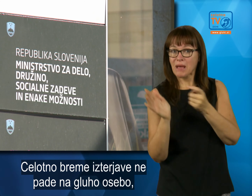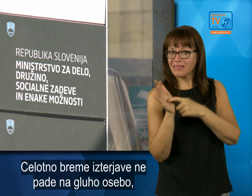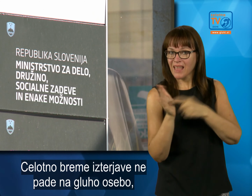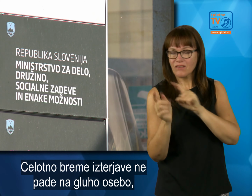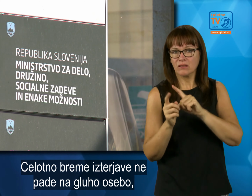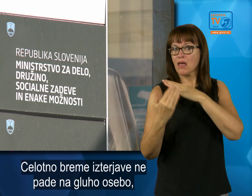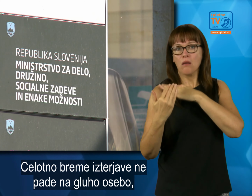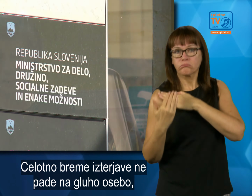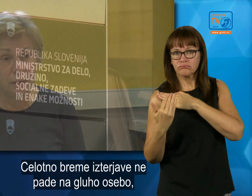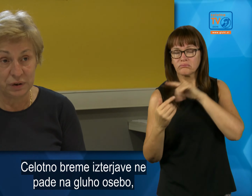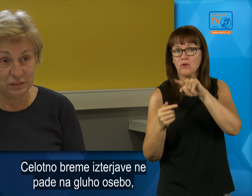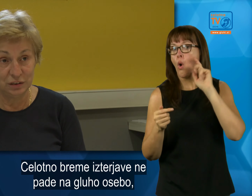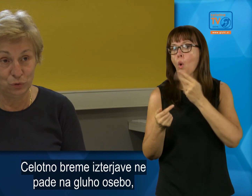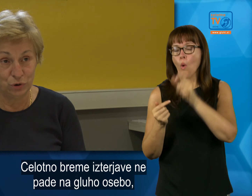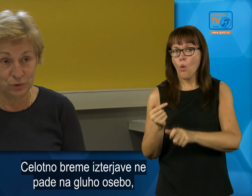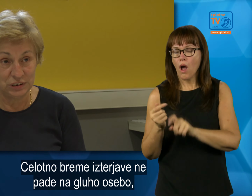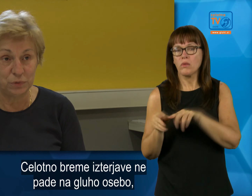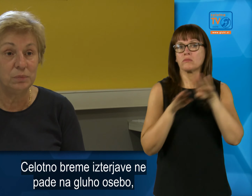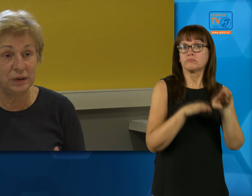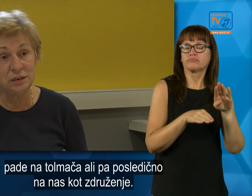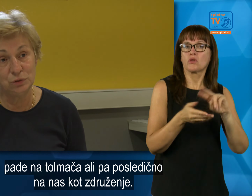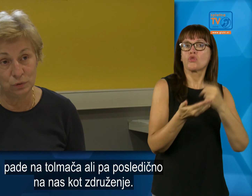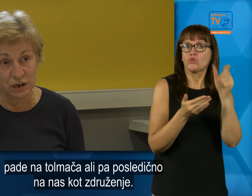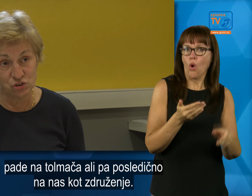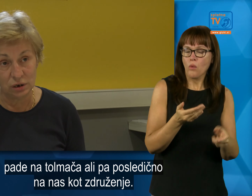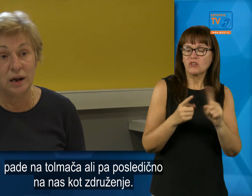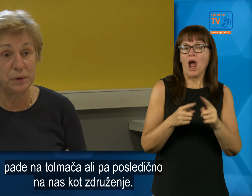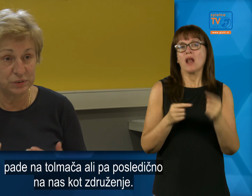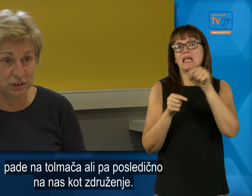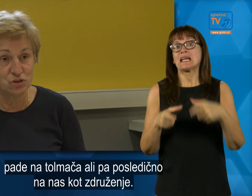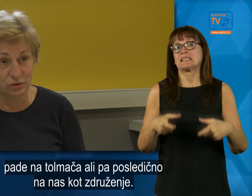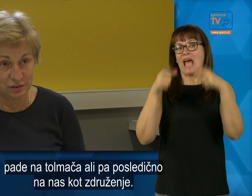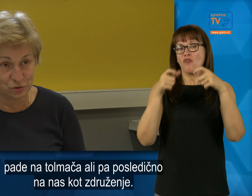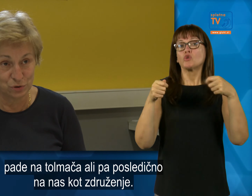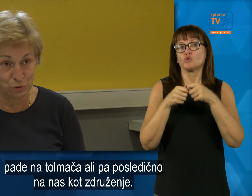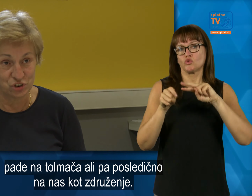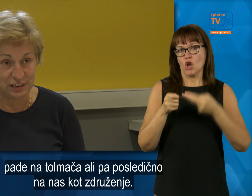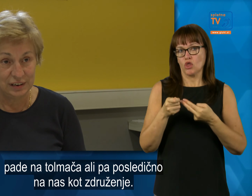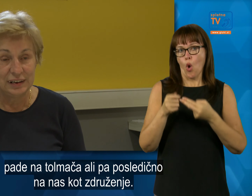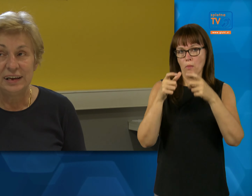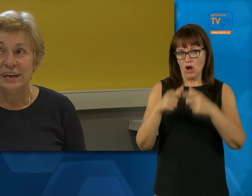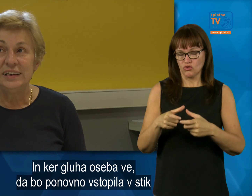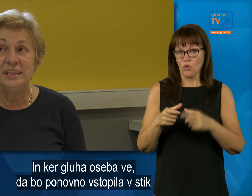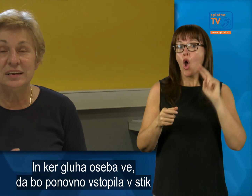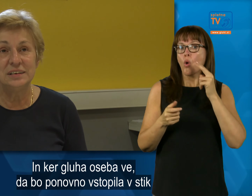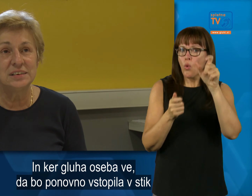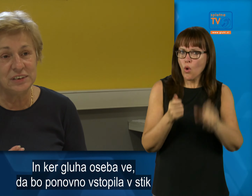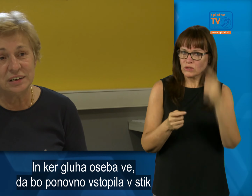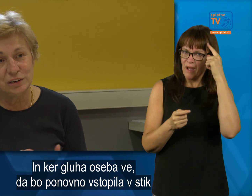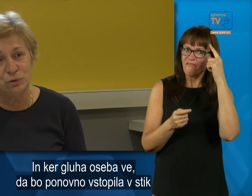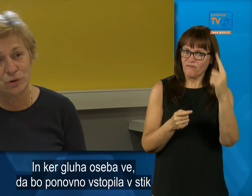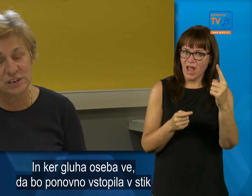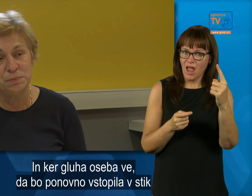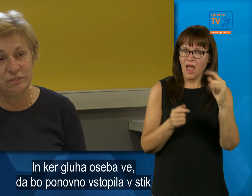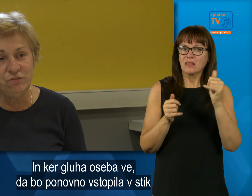Celotno breme izterjave ne pade na gluho osebo, pade na tolmača ali pa posledično na nas kot združenje. In seveda,